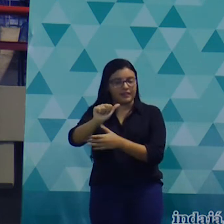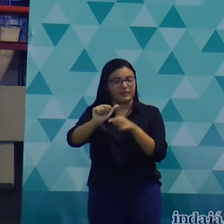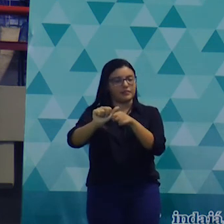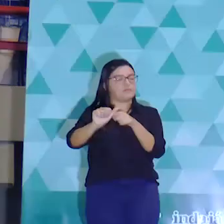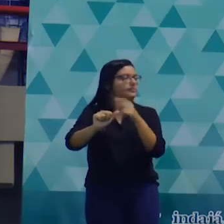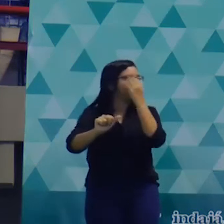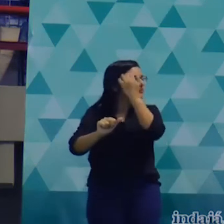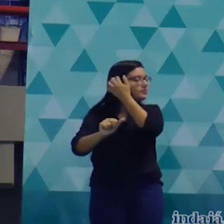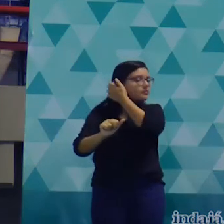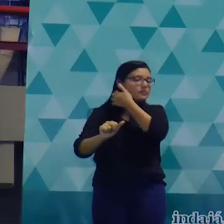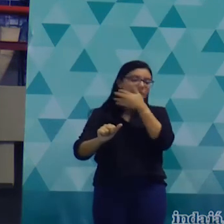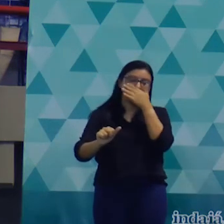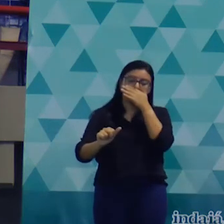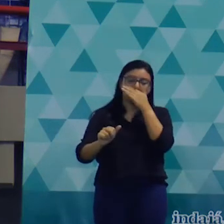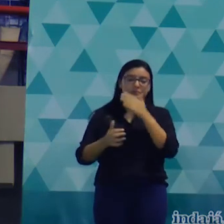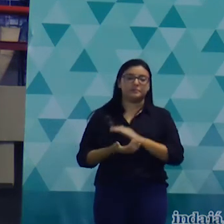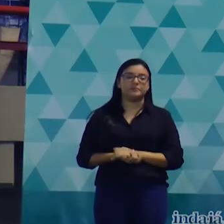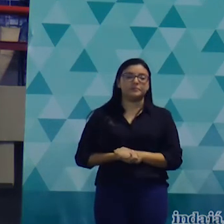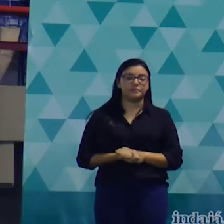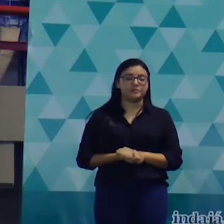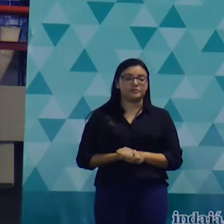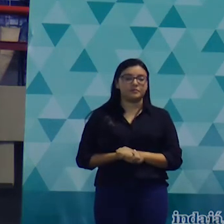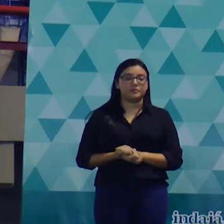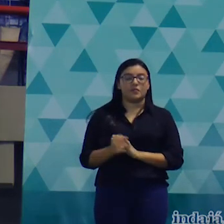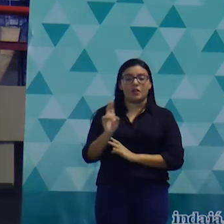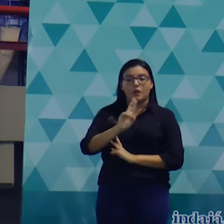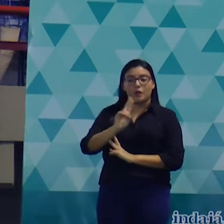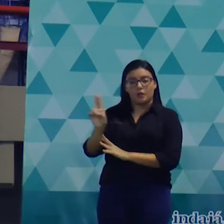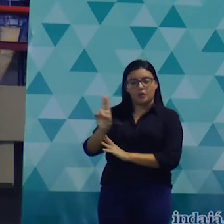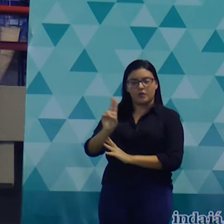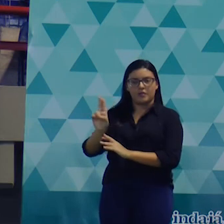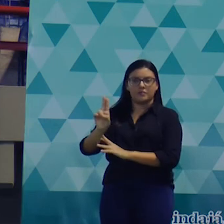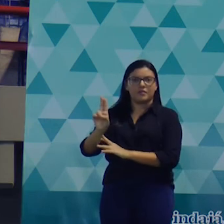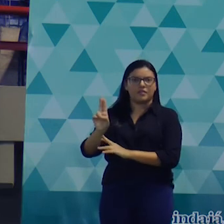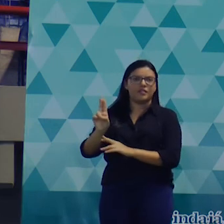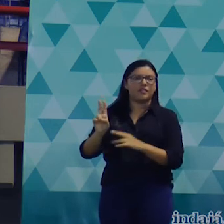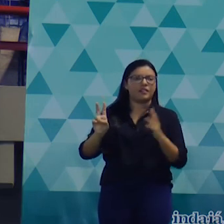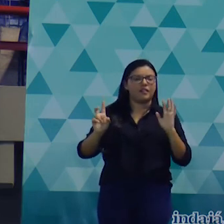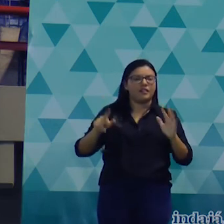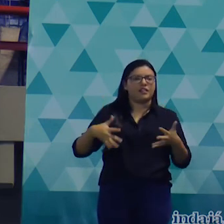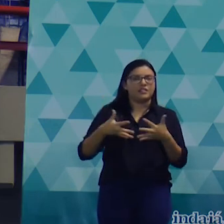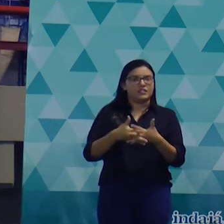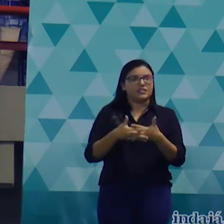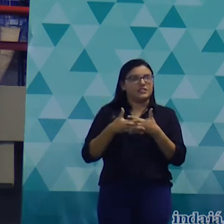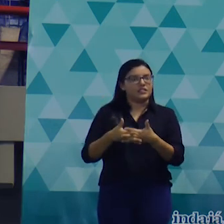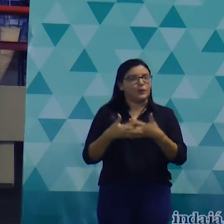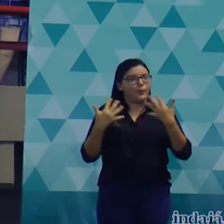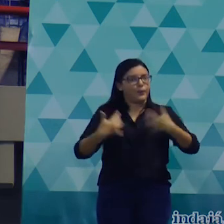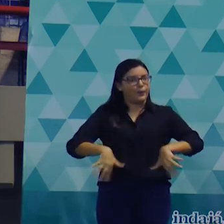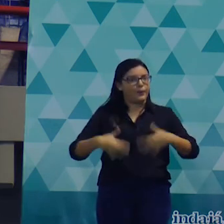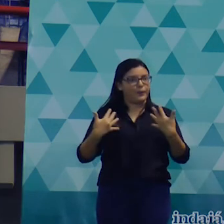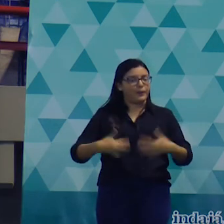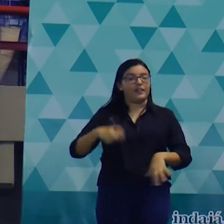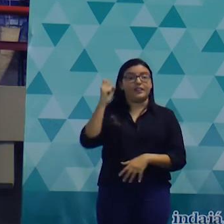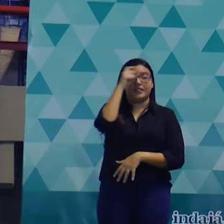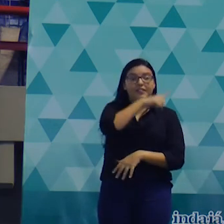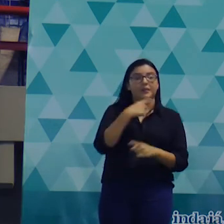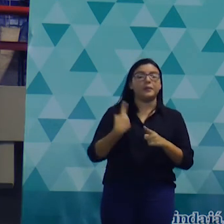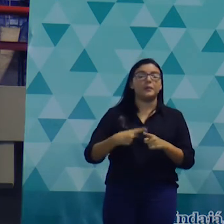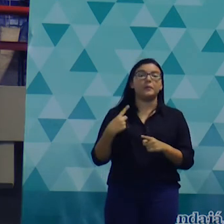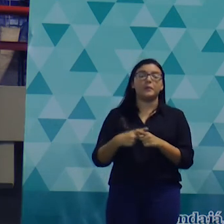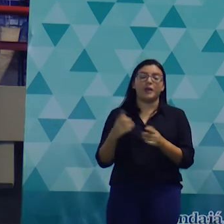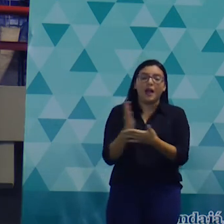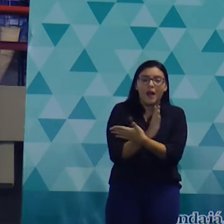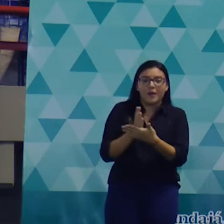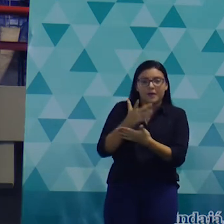O nome é um nome que para muita gente causa uma certa perturbação, porque algumas pessoas, eu